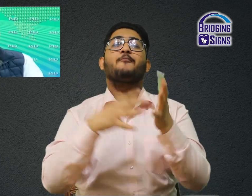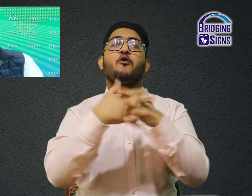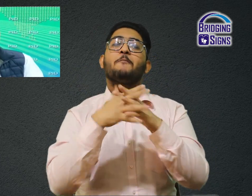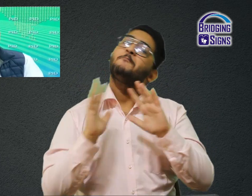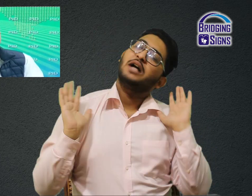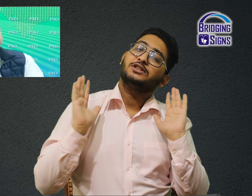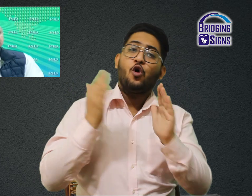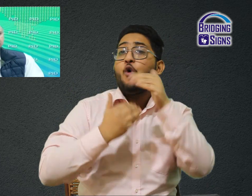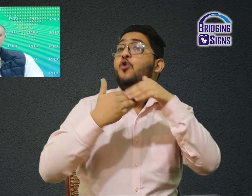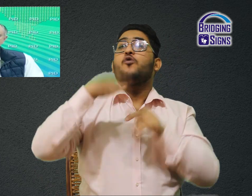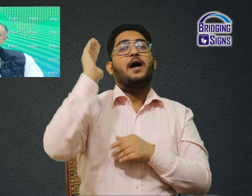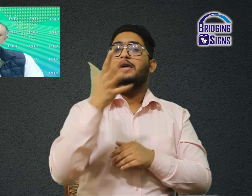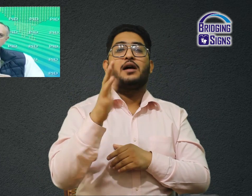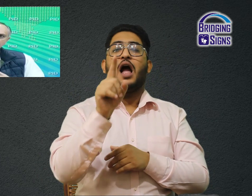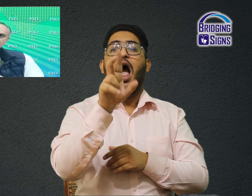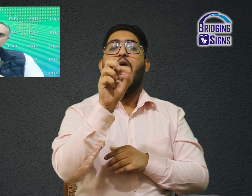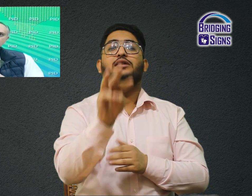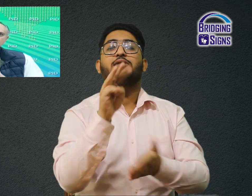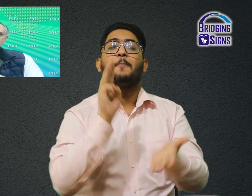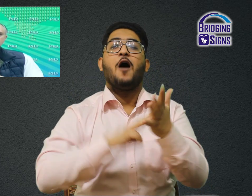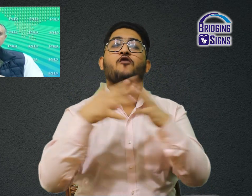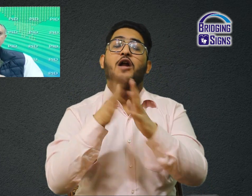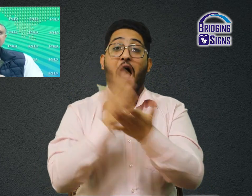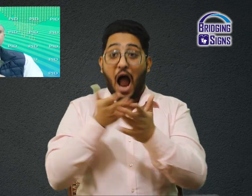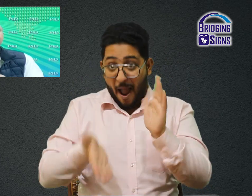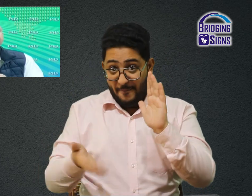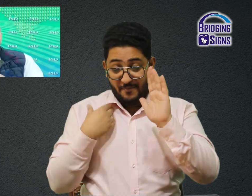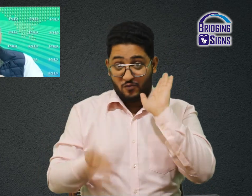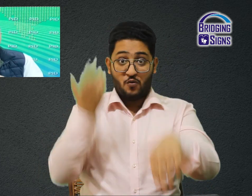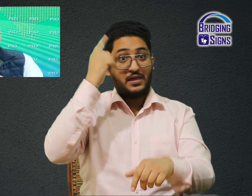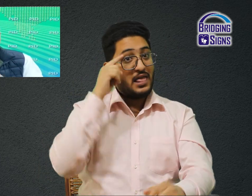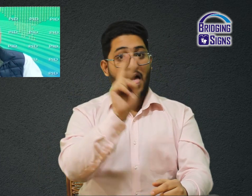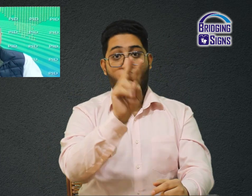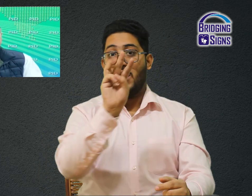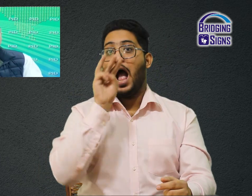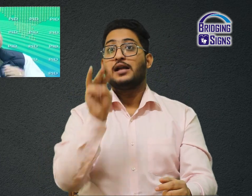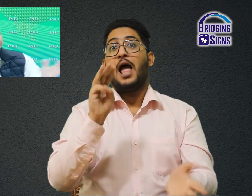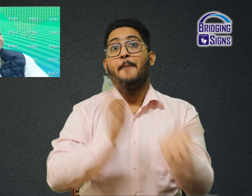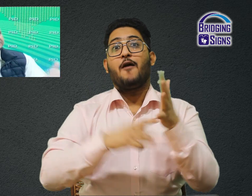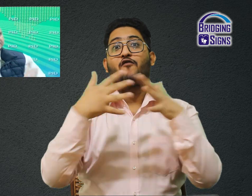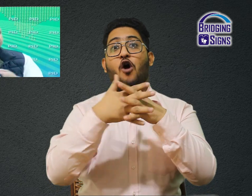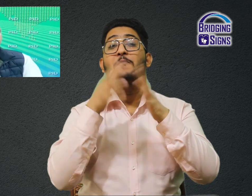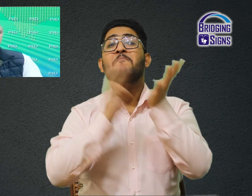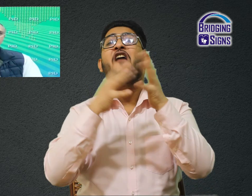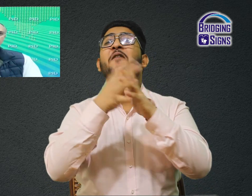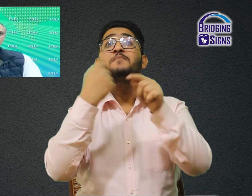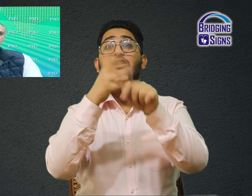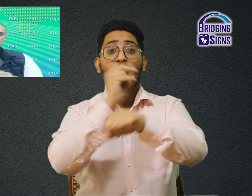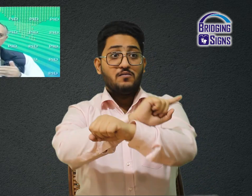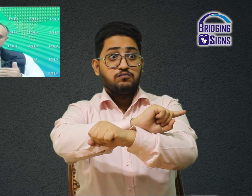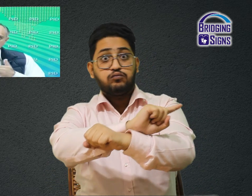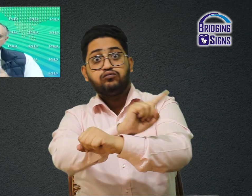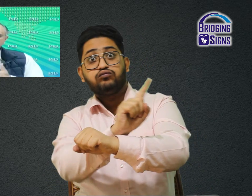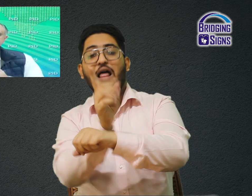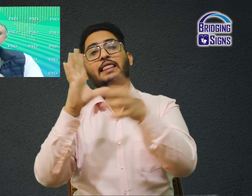18,500 मेगावाट से ज़्यादा वो तरसील नहीं कर सकते थे, हमने इसको तकरीबन 23-24 हज़ार मेगावाट तक हम लोग इसको पिछली गर्मियों में लेके गए